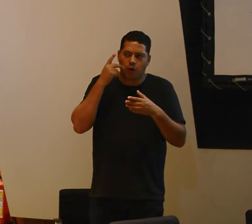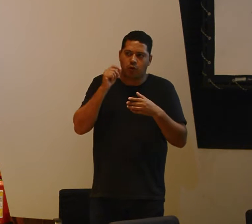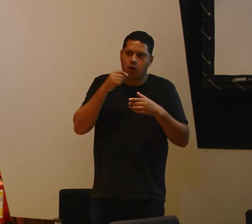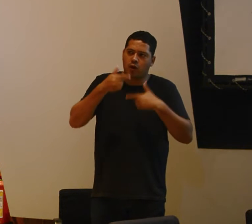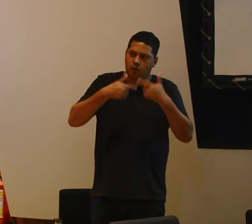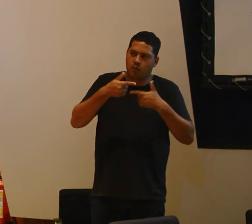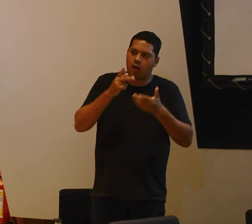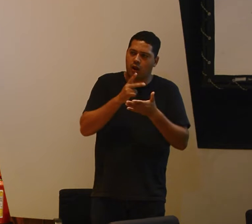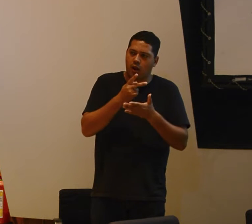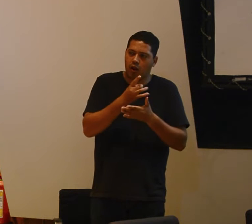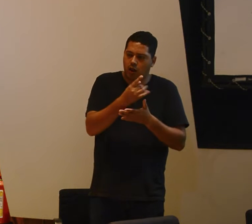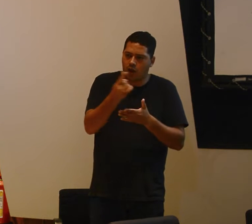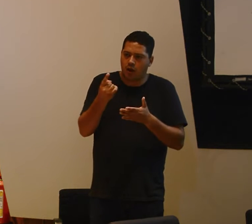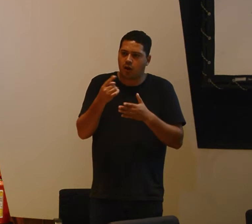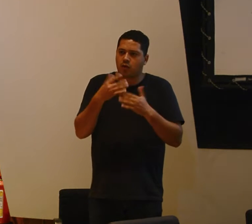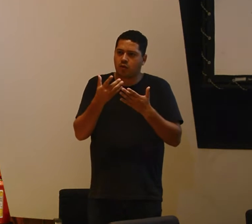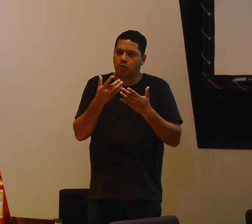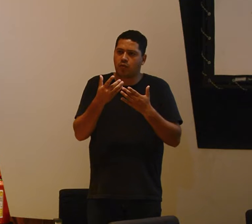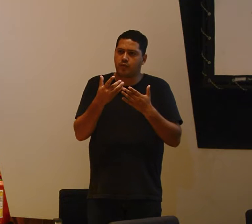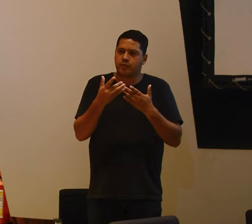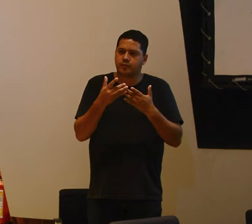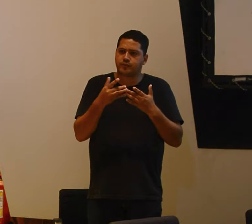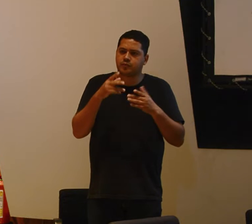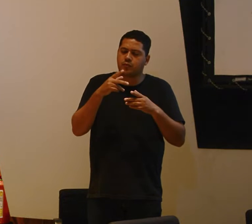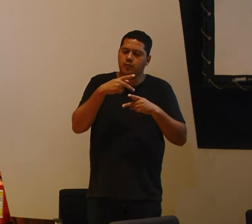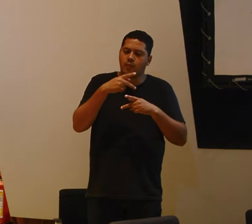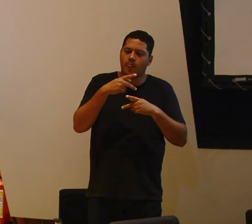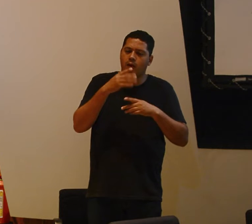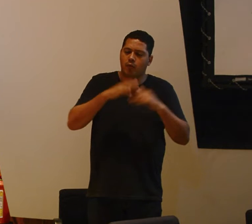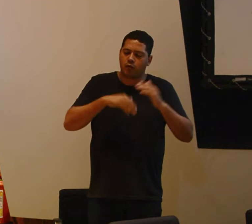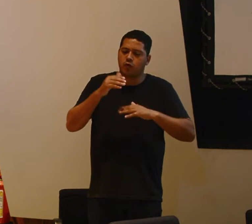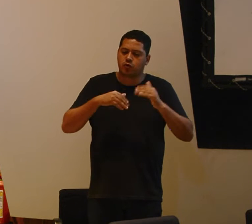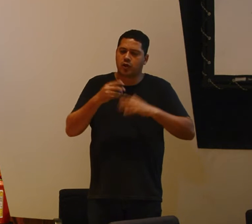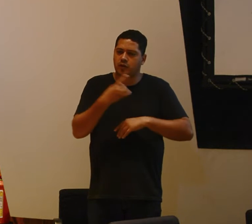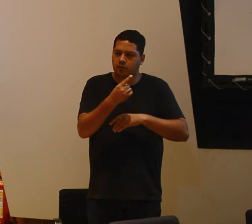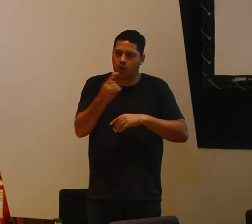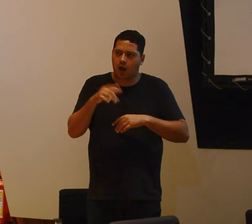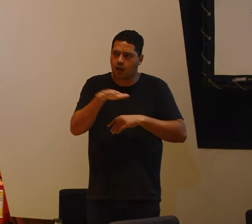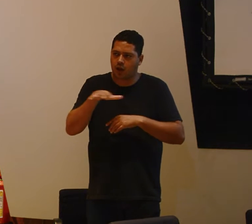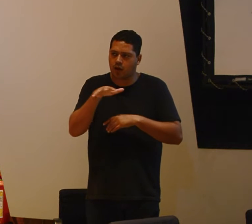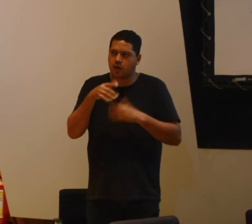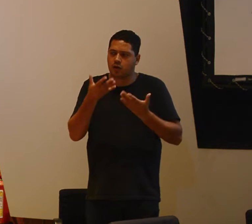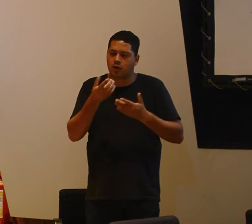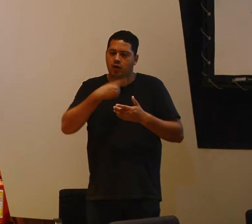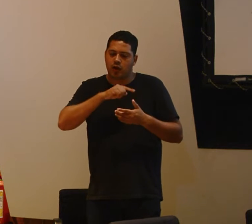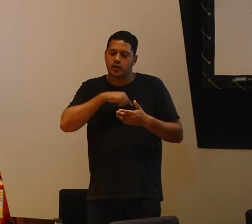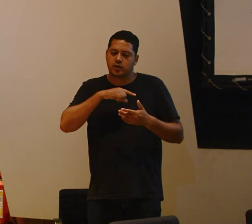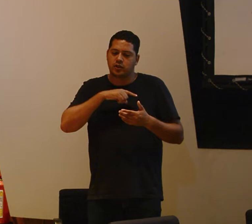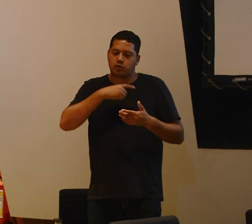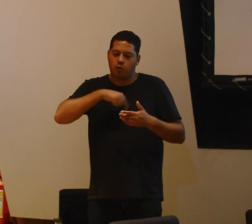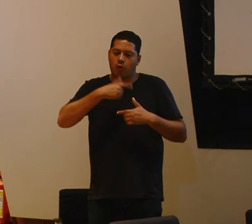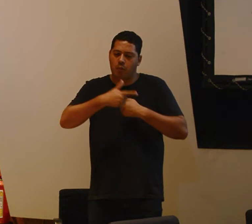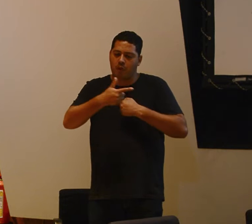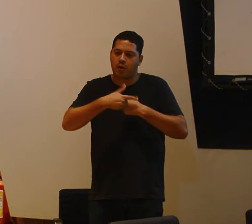Profissionais habilitados para cada demanda. E a gente realiza o encaminhamento, nossa conduta é sempre